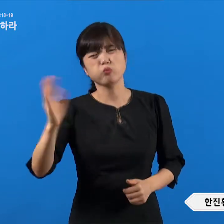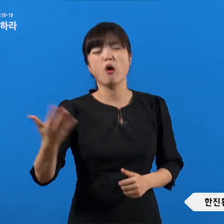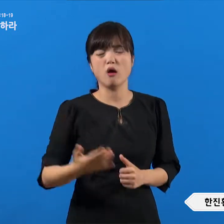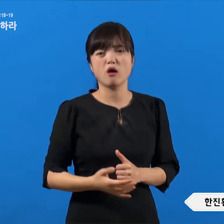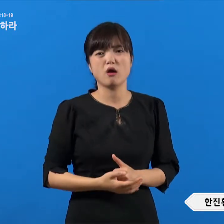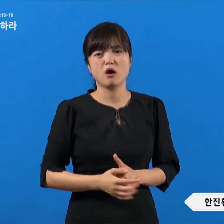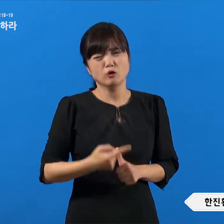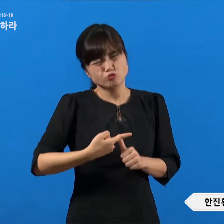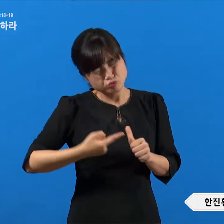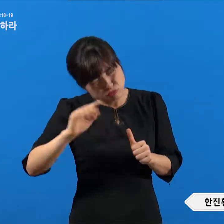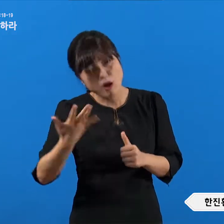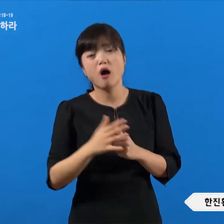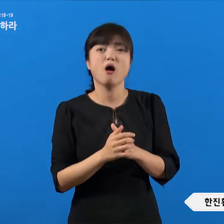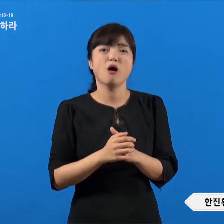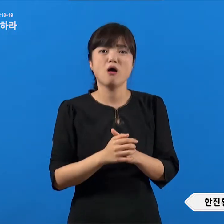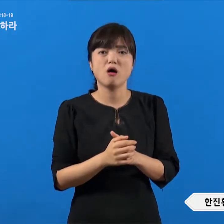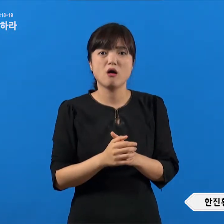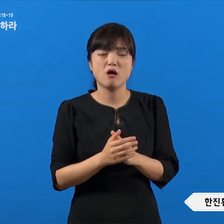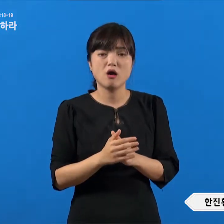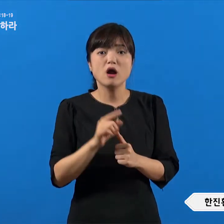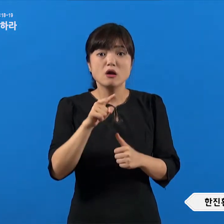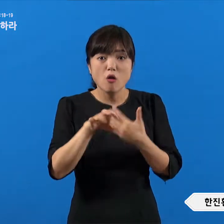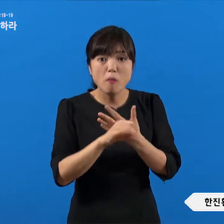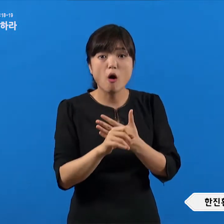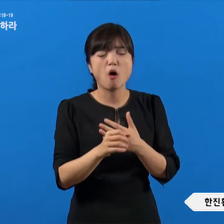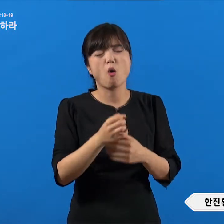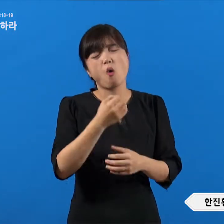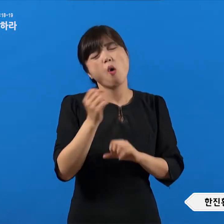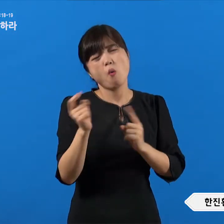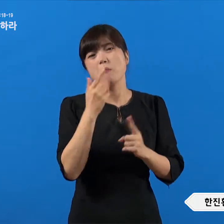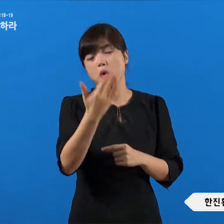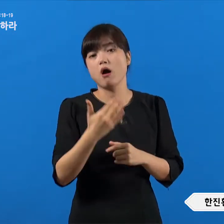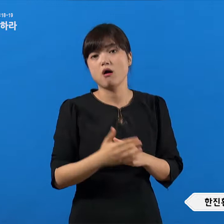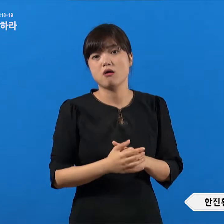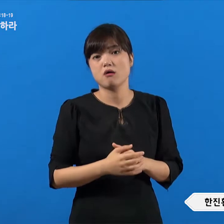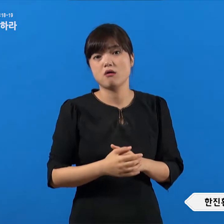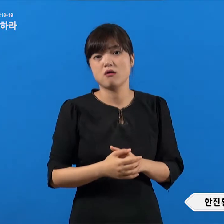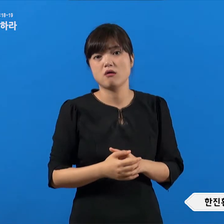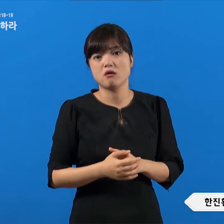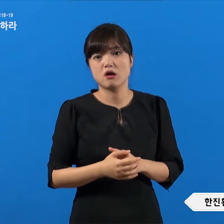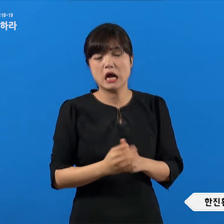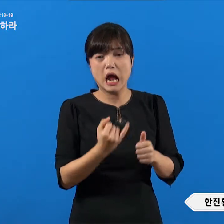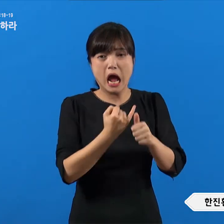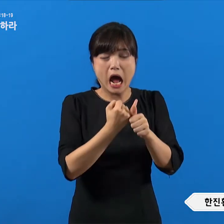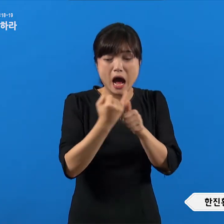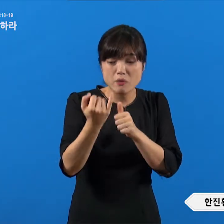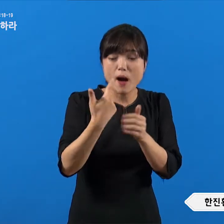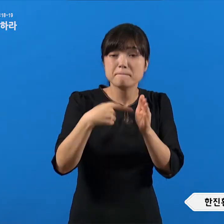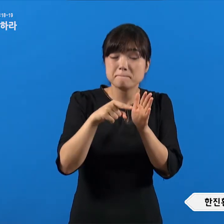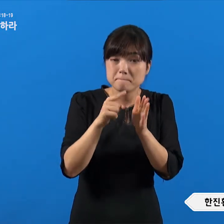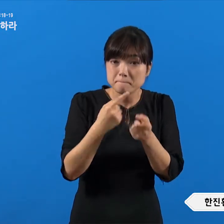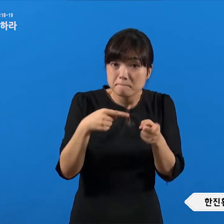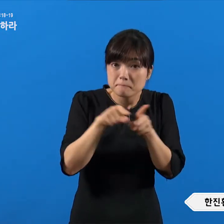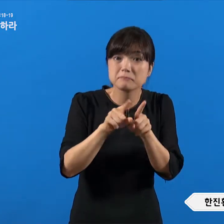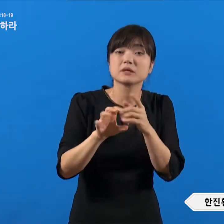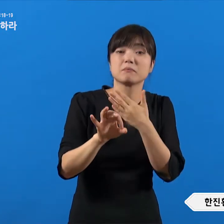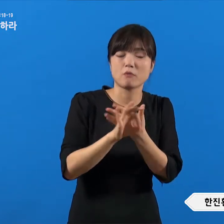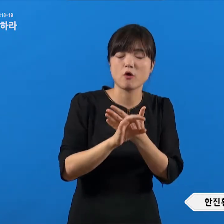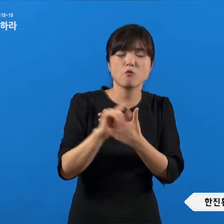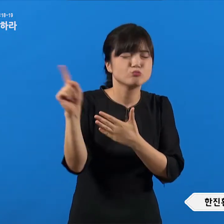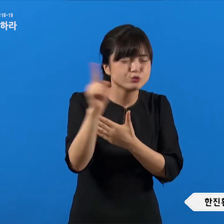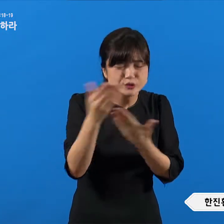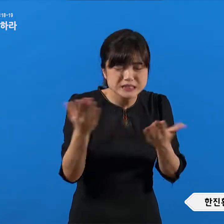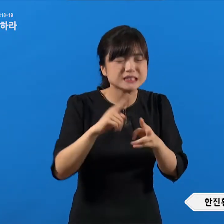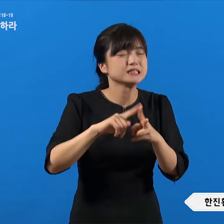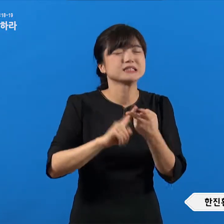됩니다. 그러면 회복될 수 있습니다. 정말 아내와 함께라면 뭐가